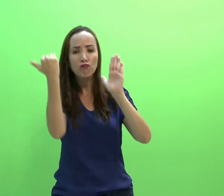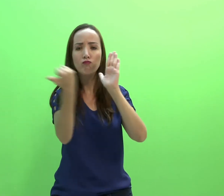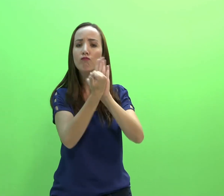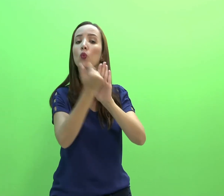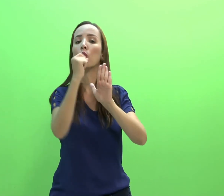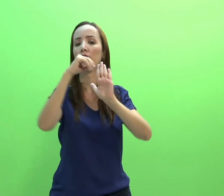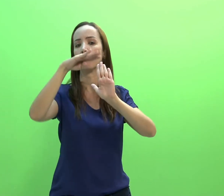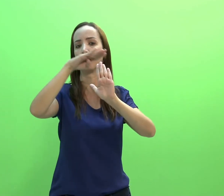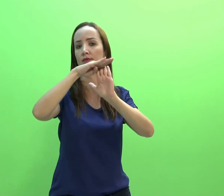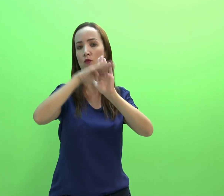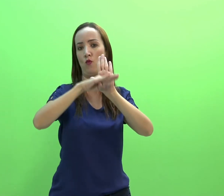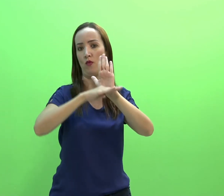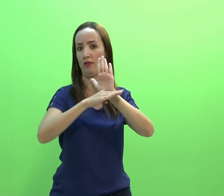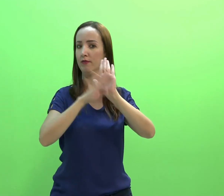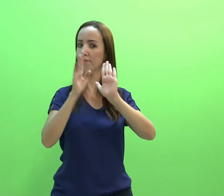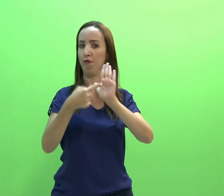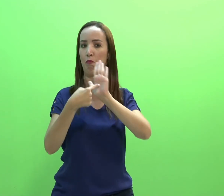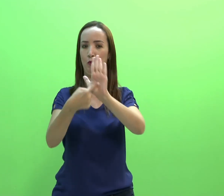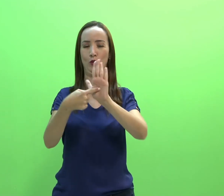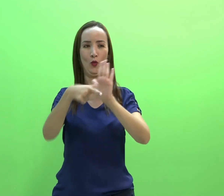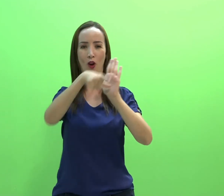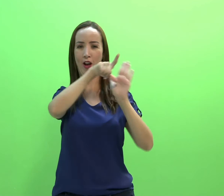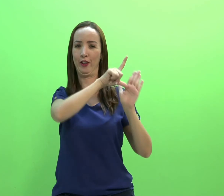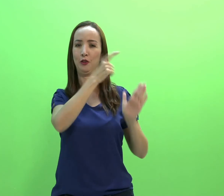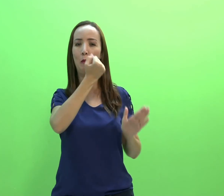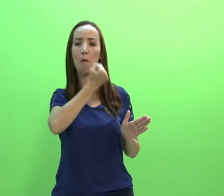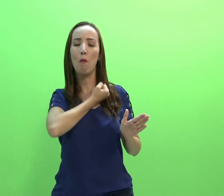existem e são iguais, devemos segui-las.